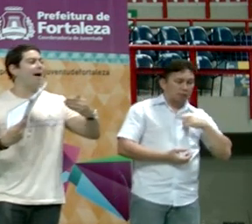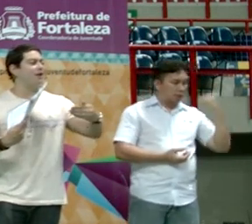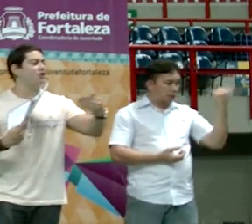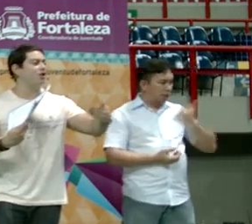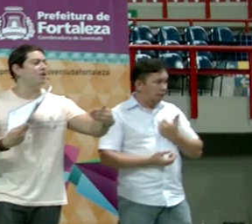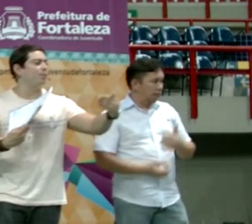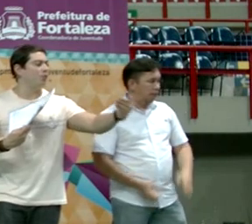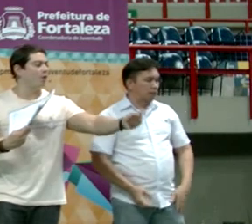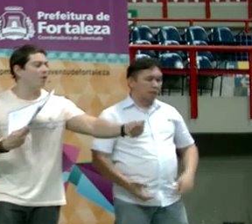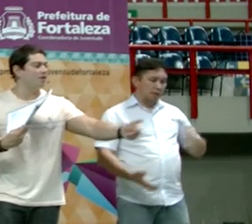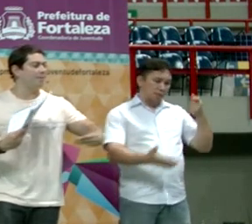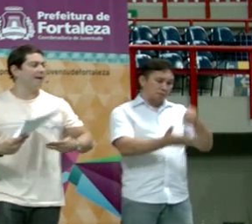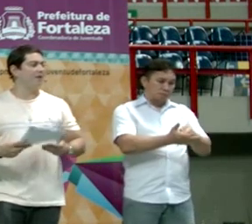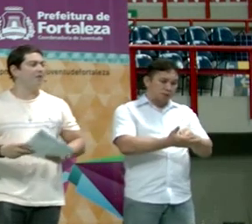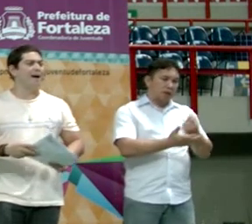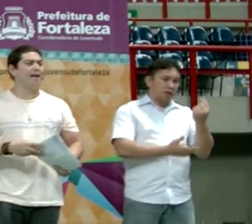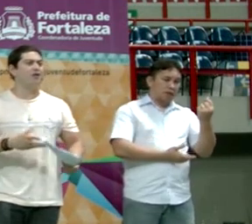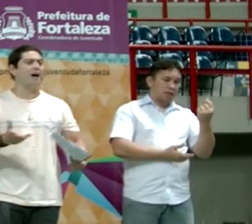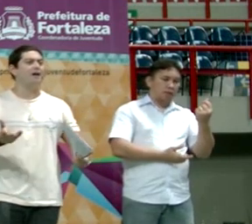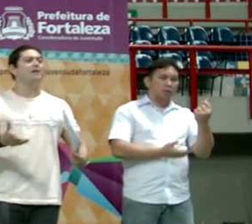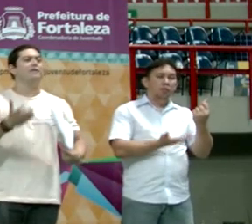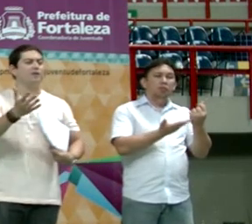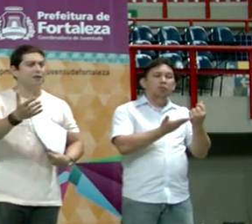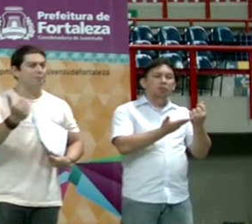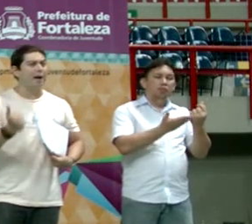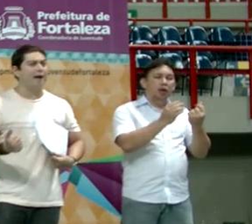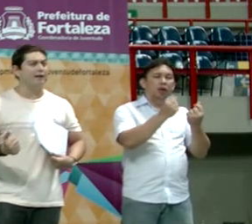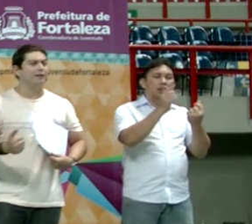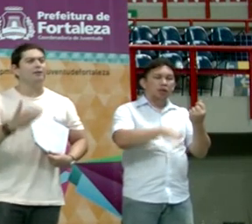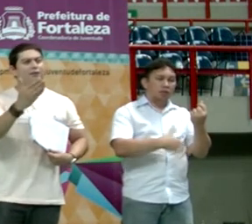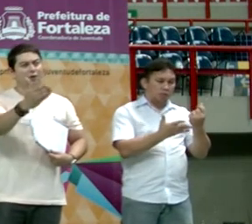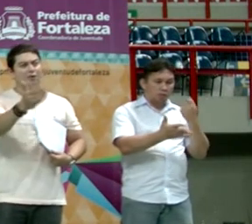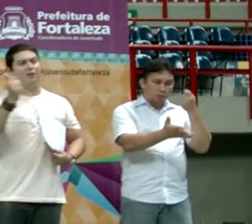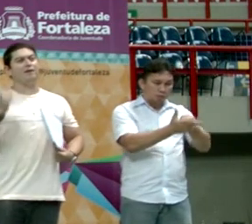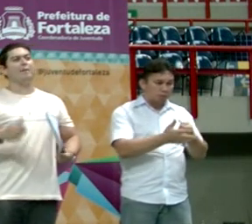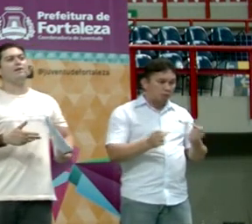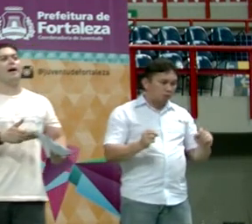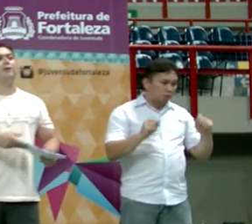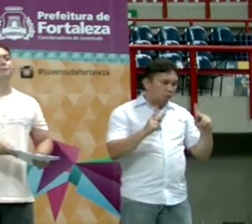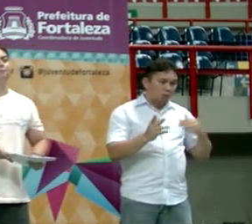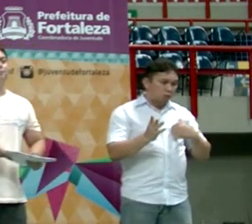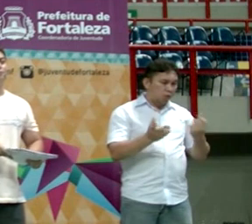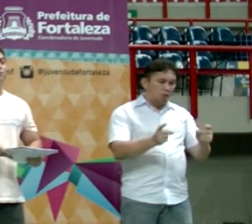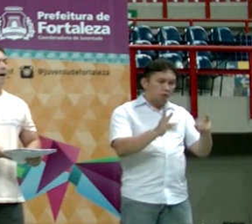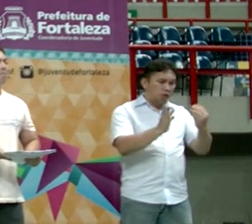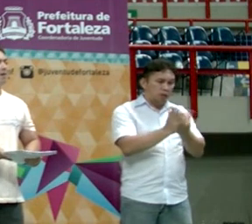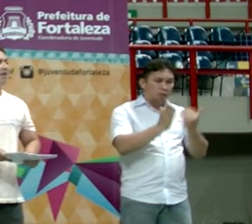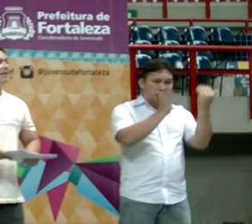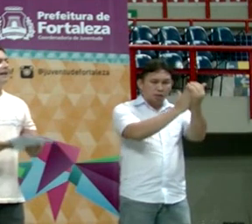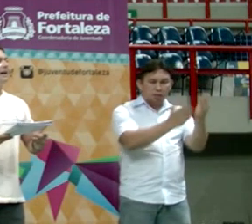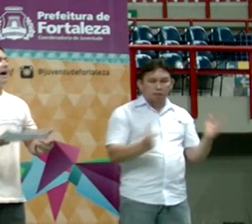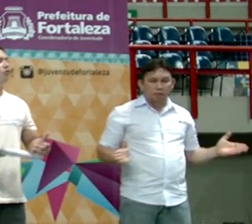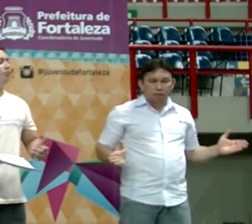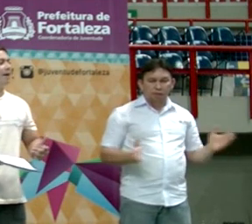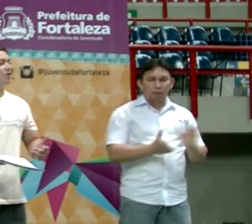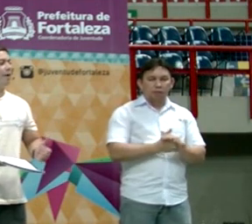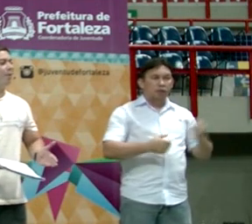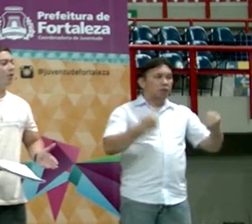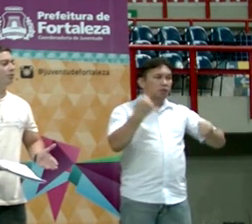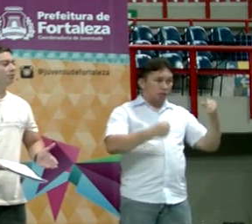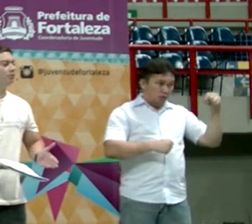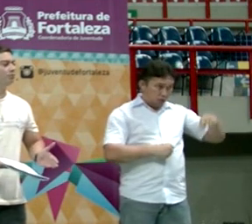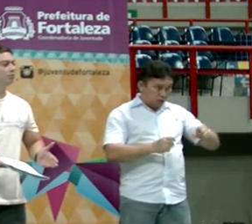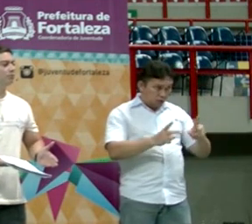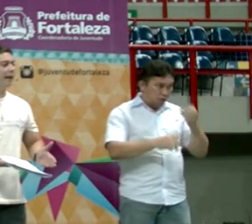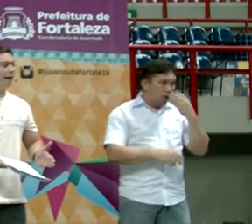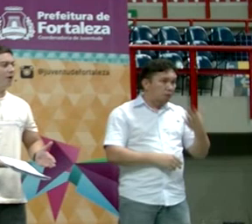para mim que paga X por uma coisa, para que eu vou baratear? Você não paga? Então eu vou vender mais caro, tá? Vender carro no Brasil